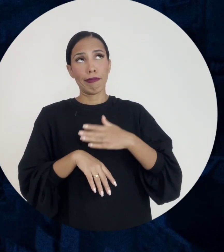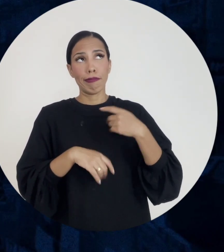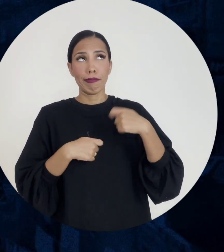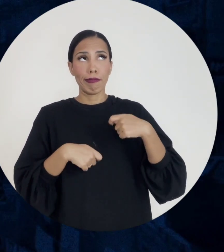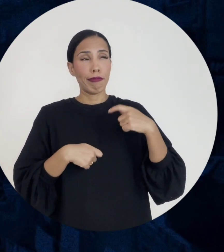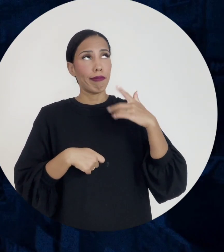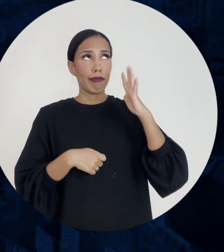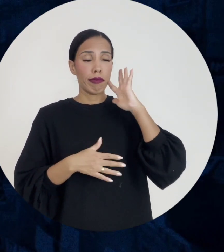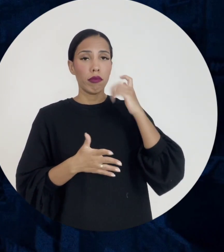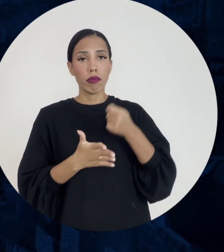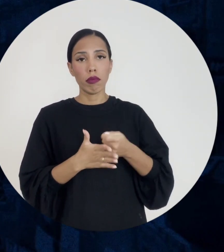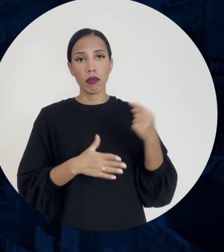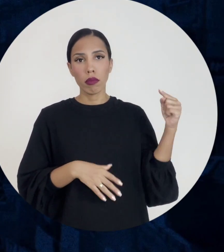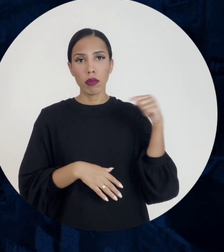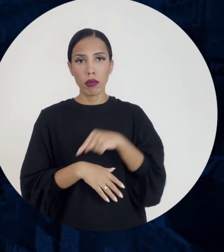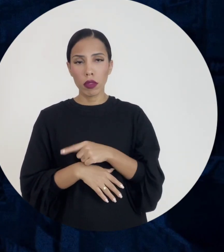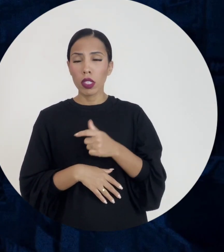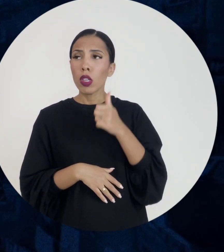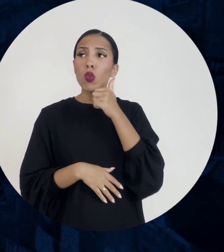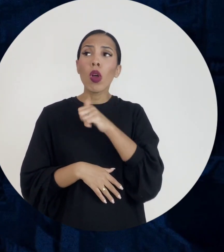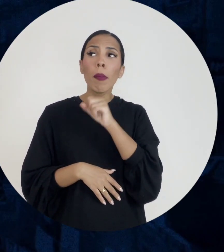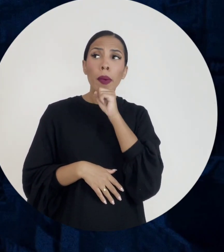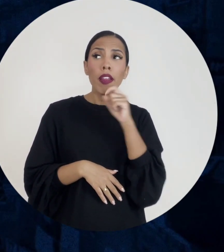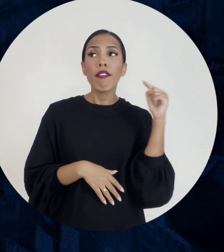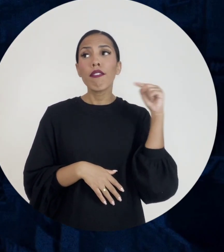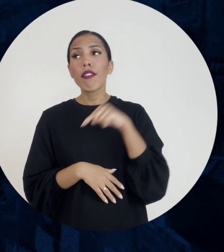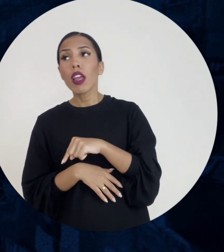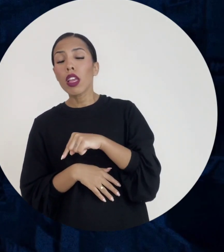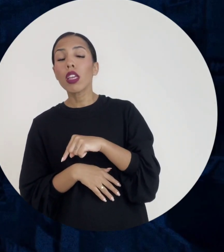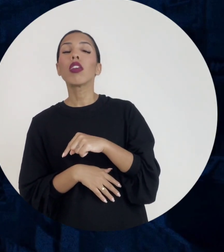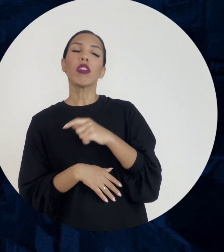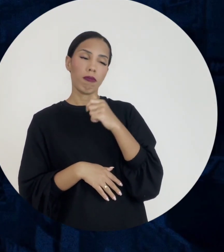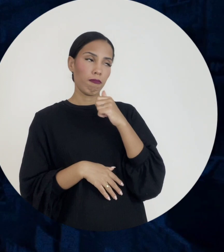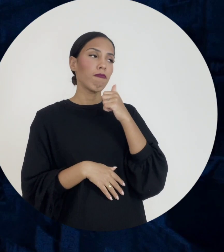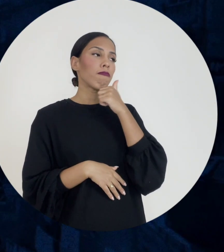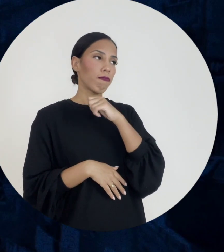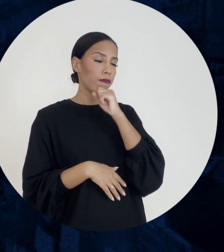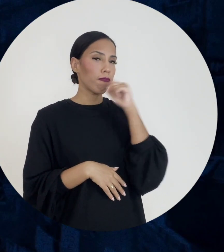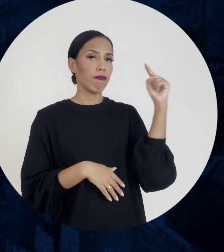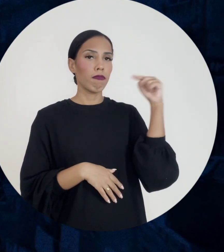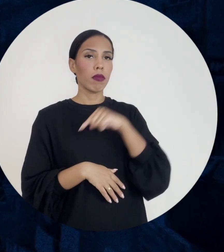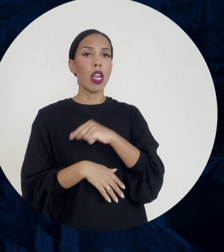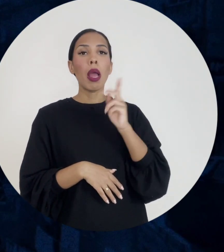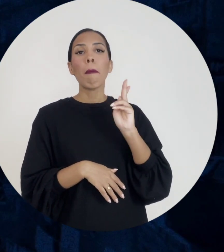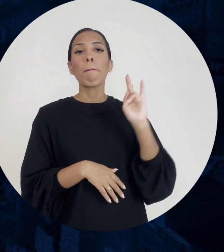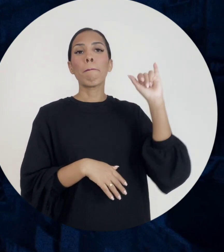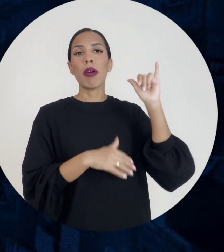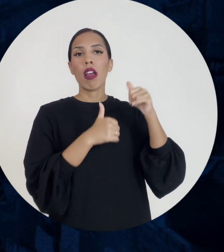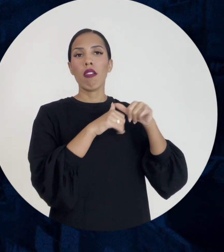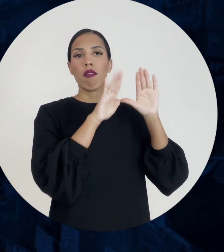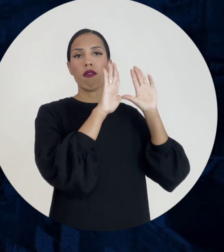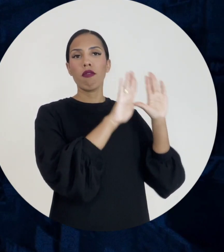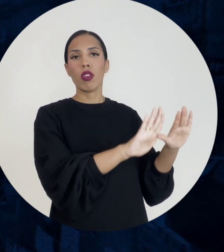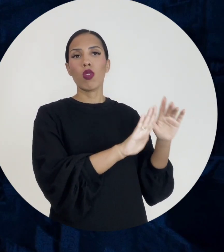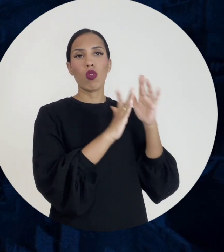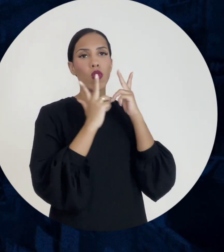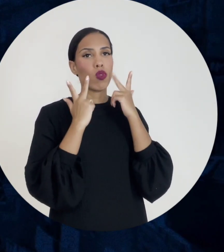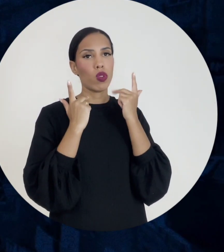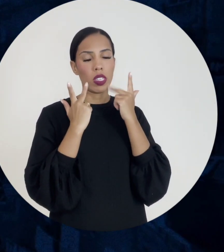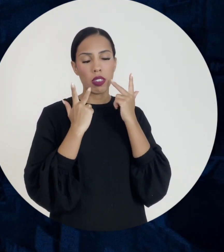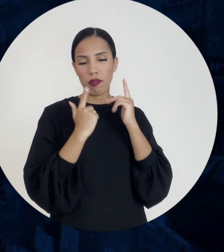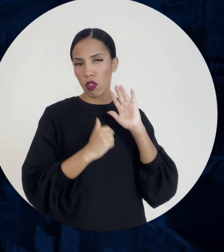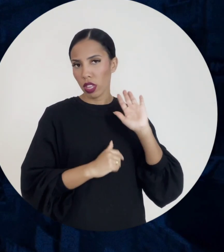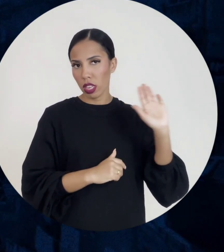na Rocinha. Aí né? Sua mãe que veio para cá? Minha mãe que veio e meu pai ficou no Ceará. E aí essa